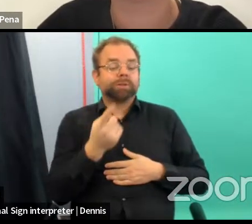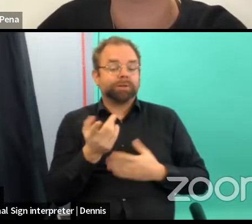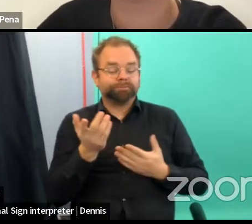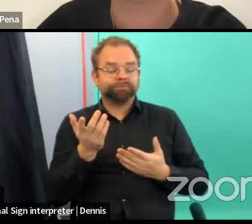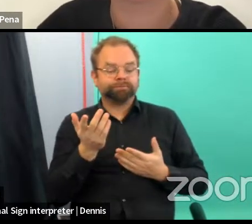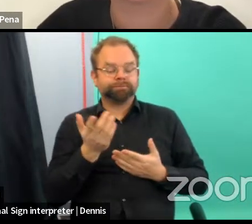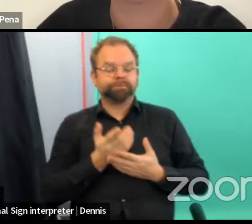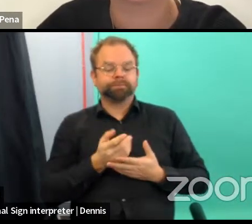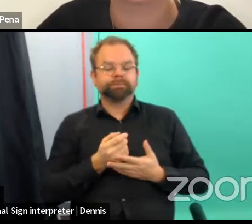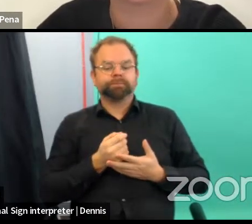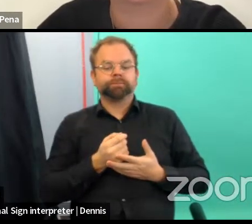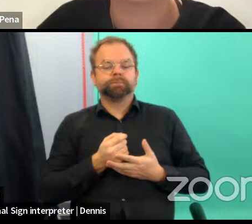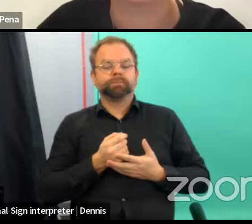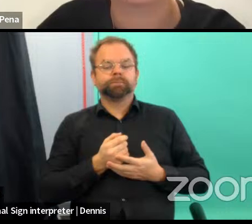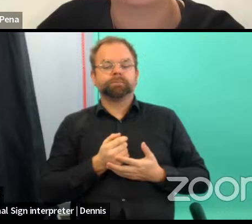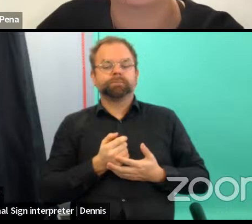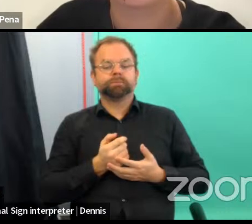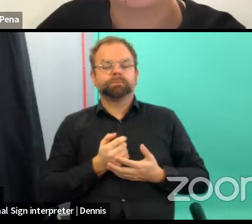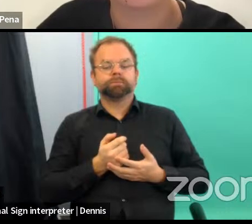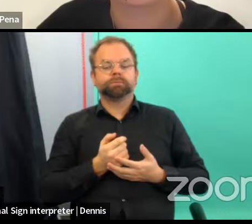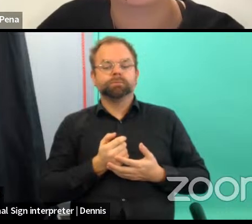civil. Gracias.